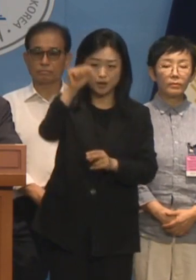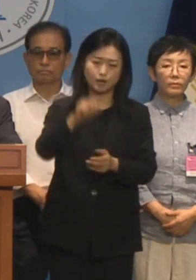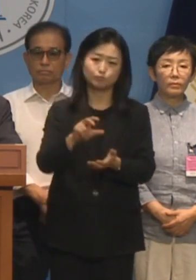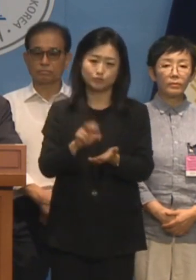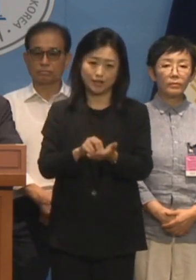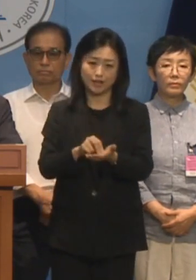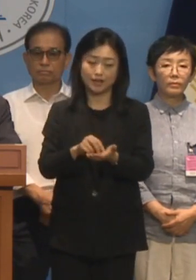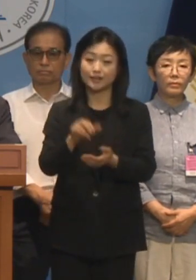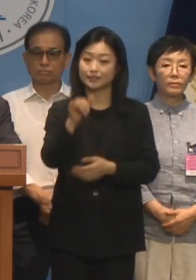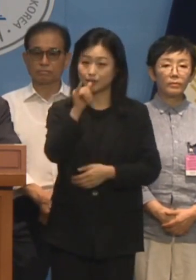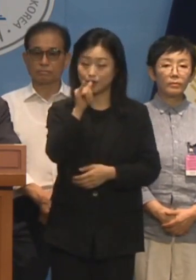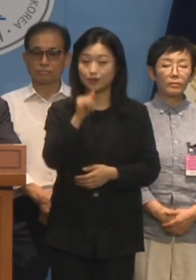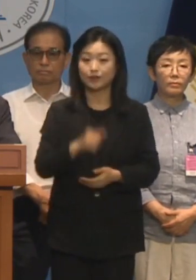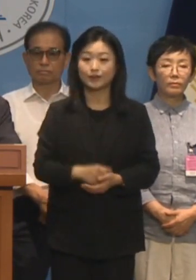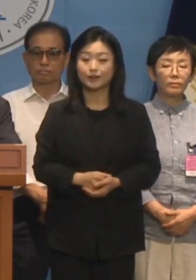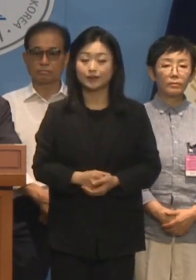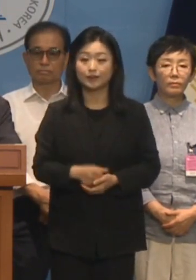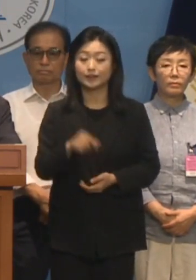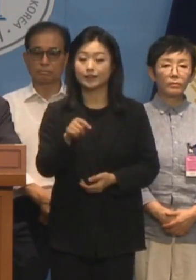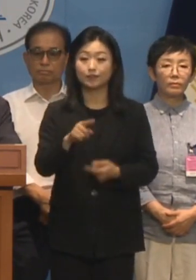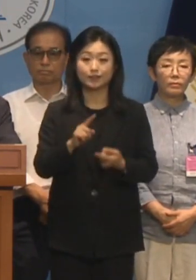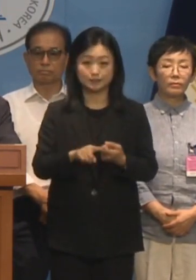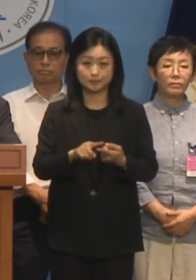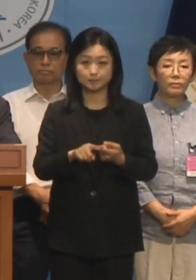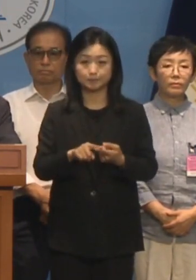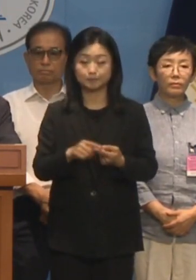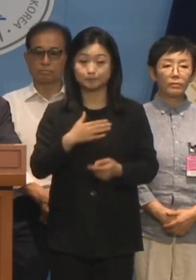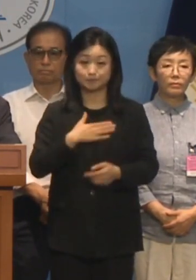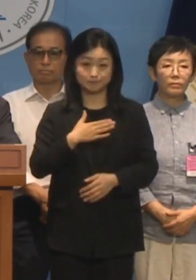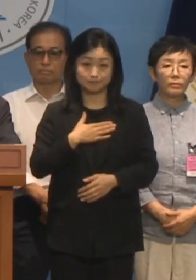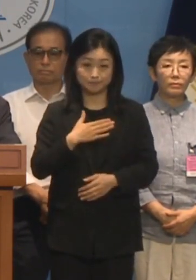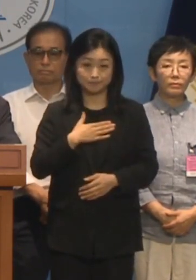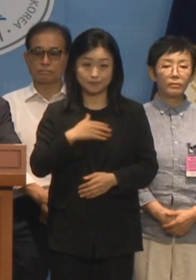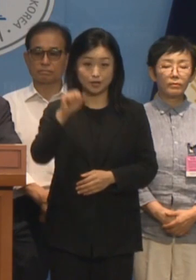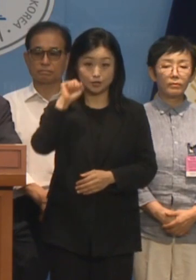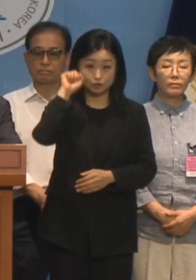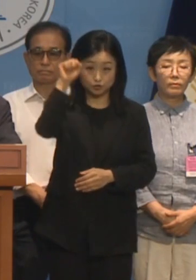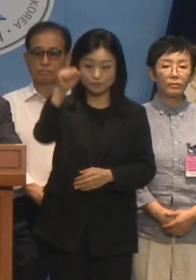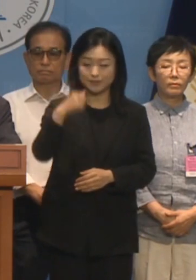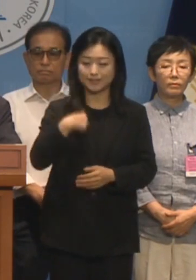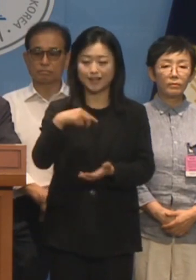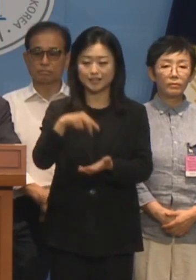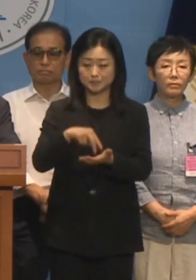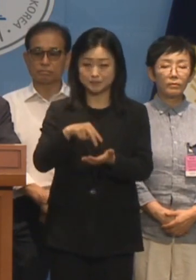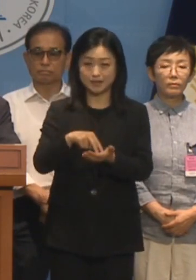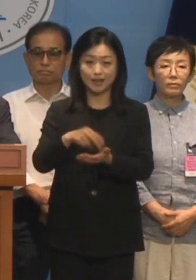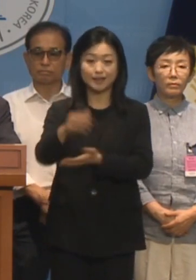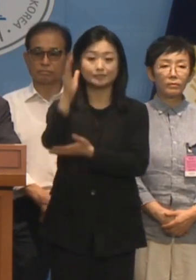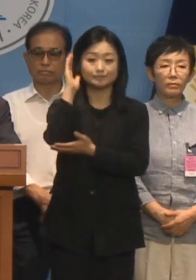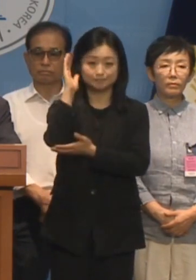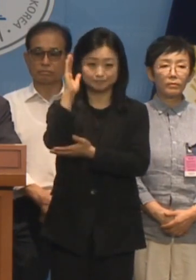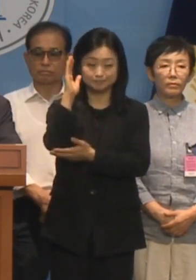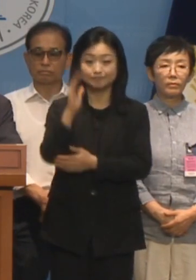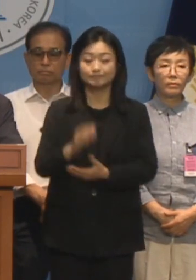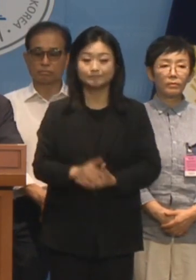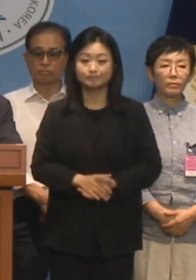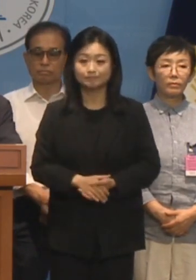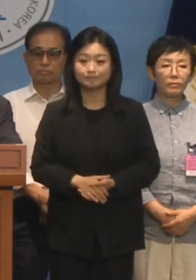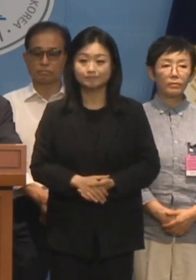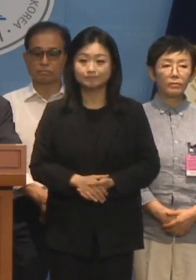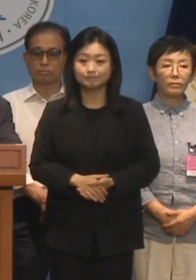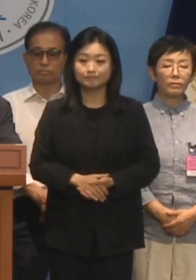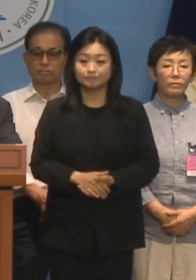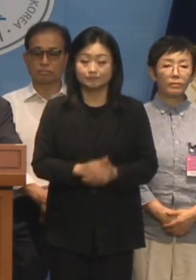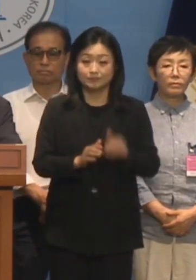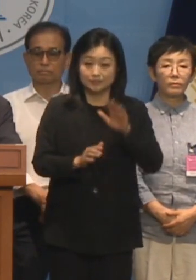문제입니다. 이와 함께 저 자신의 출마 소견을 천명하고자 합니다.